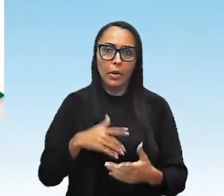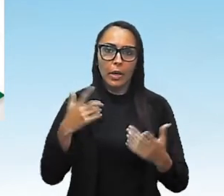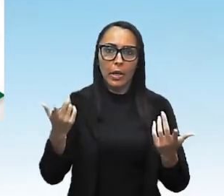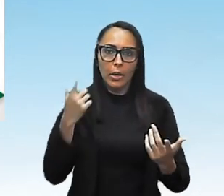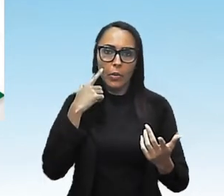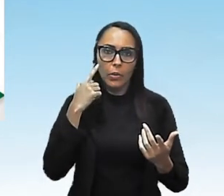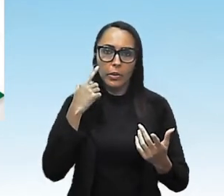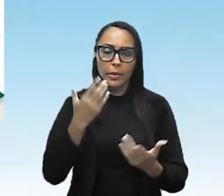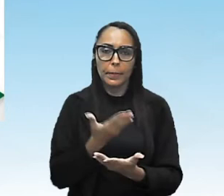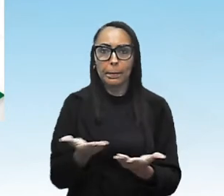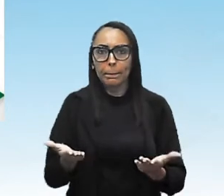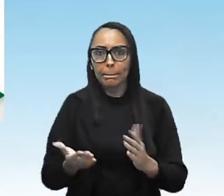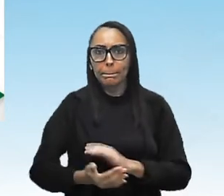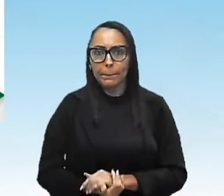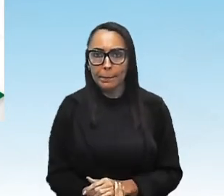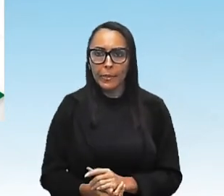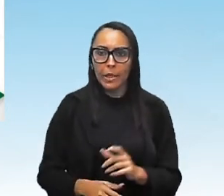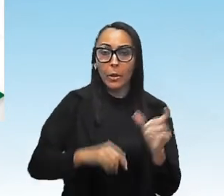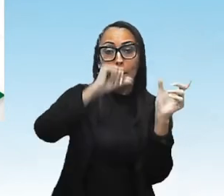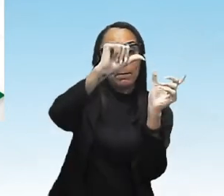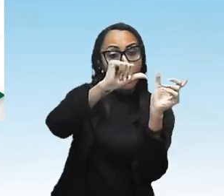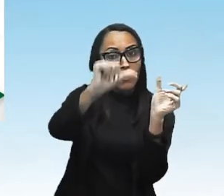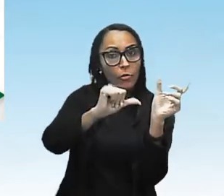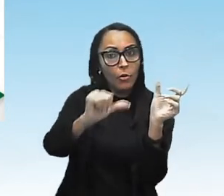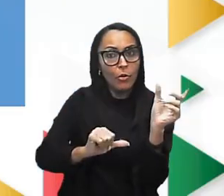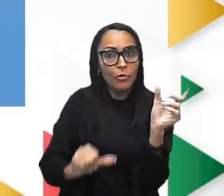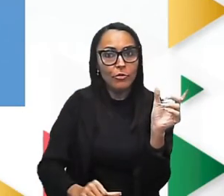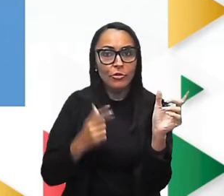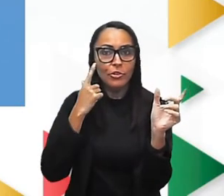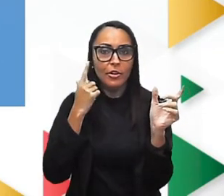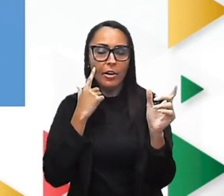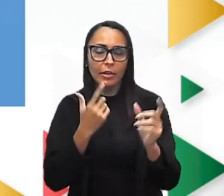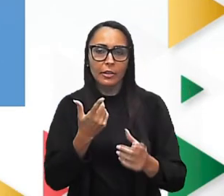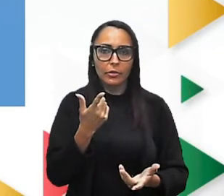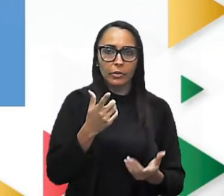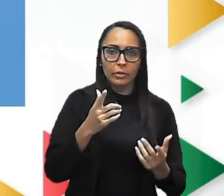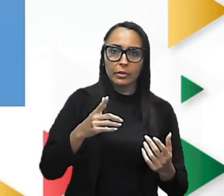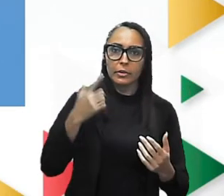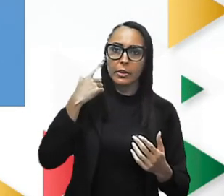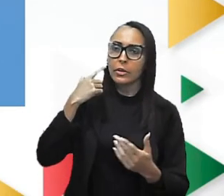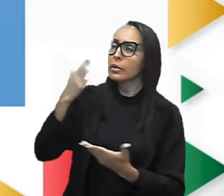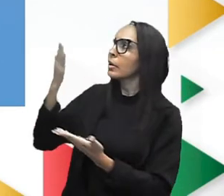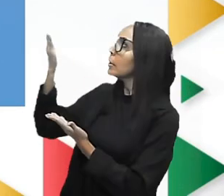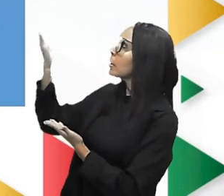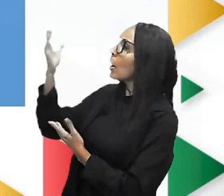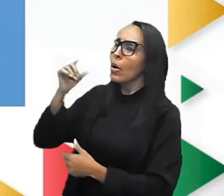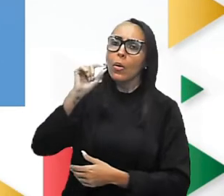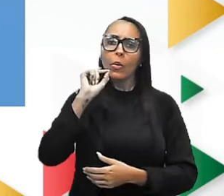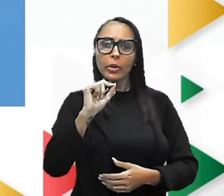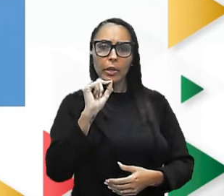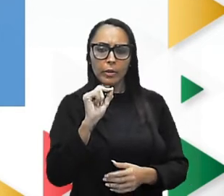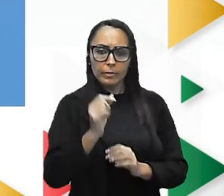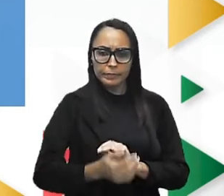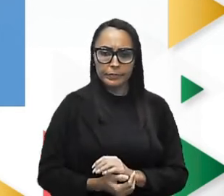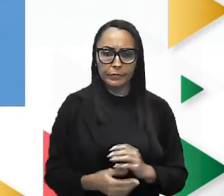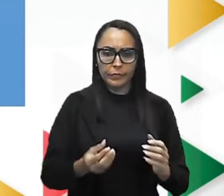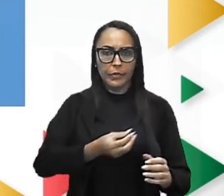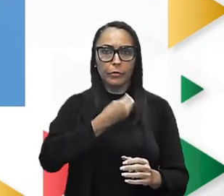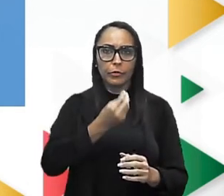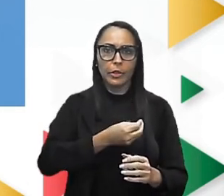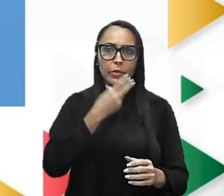classe gramatical da palavra. Na tela nós temos o que é a palavra. Aí nós temos vida,